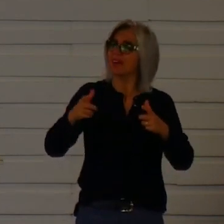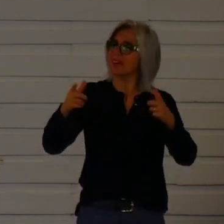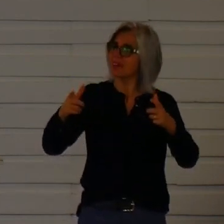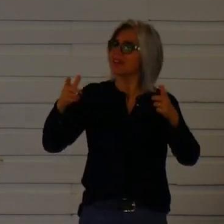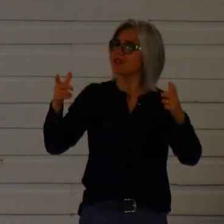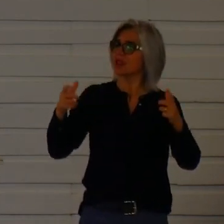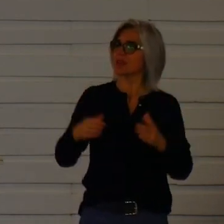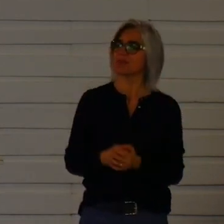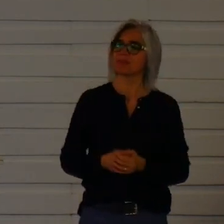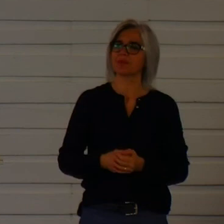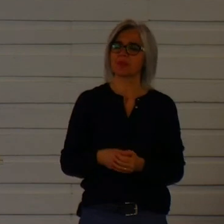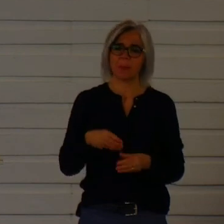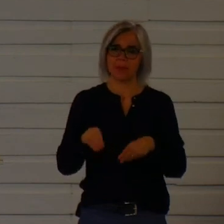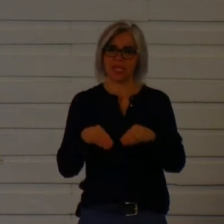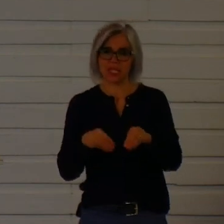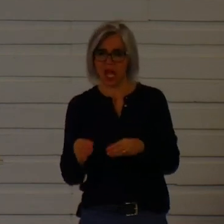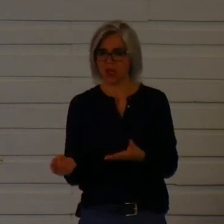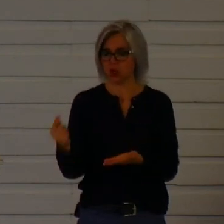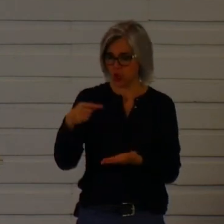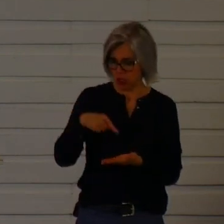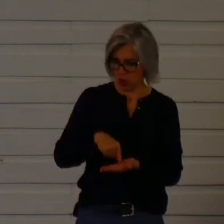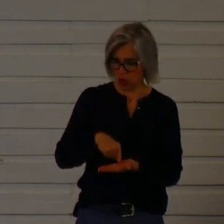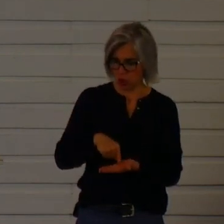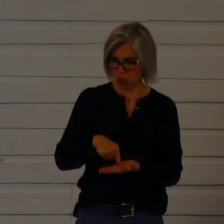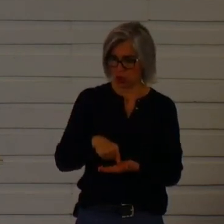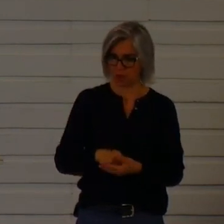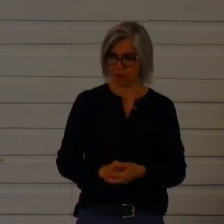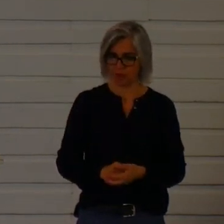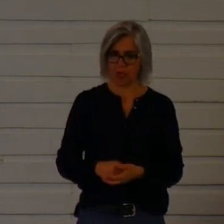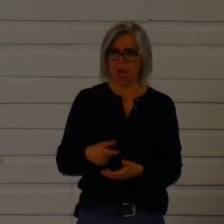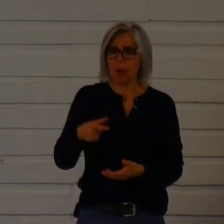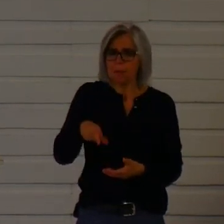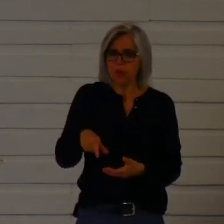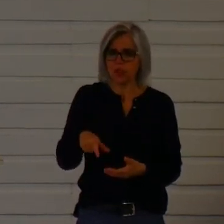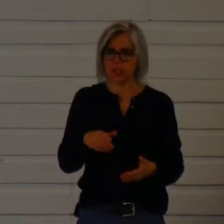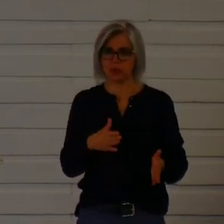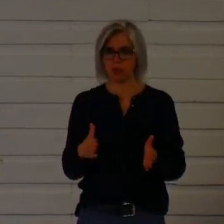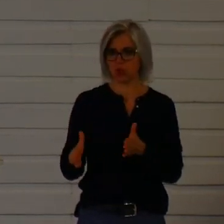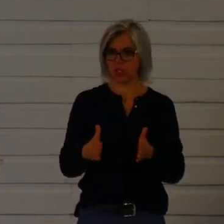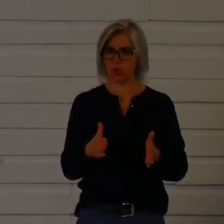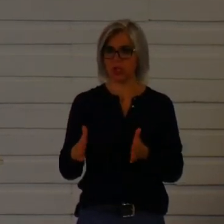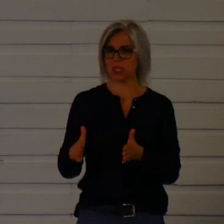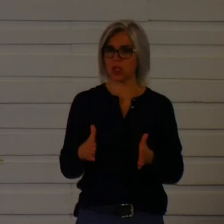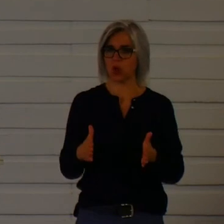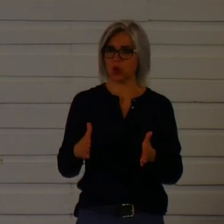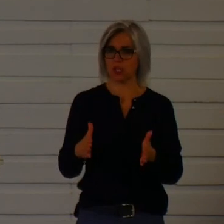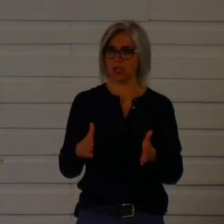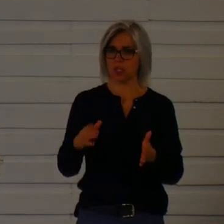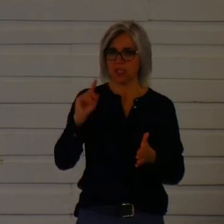fuori tema, ritornando al messaggio, perché avvengono le situazioni difficili, le tempeste sulla nostra